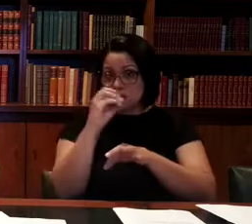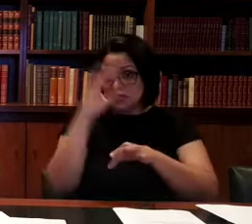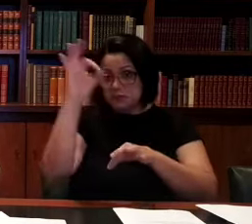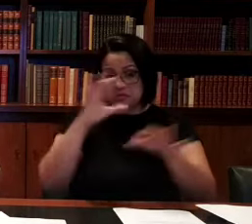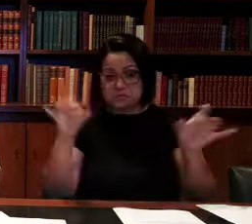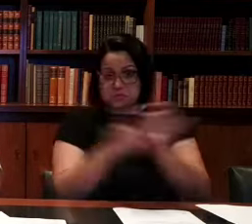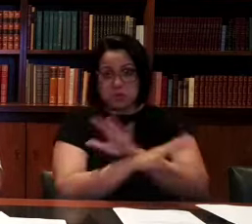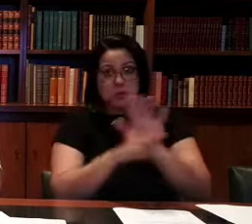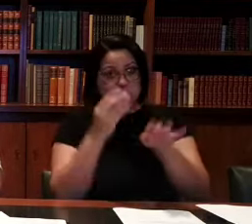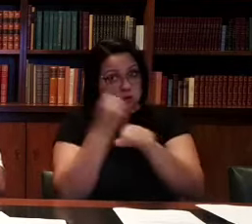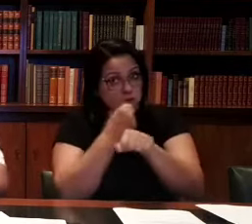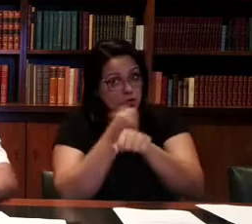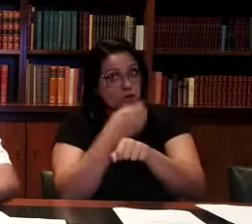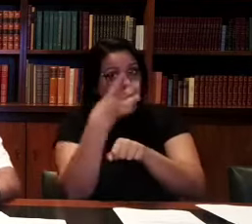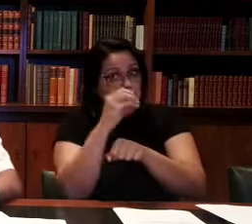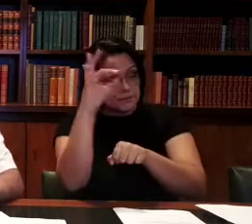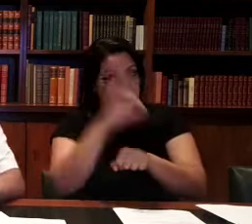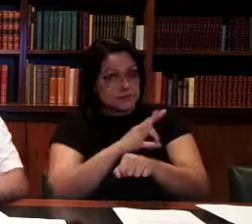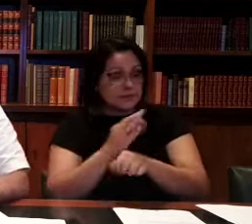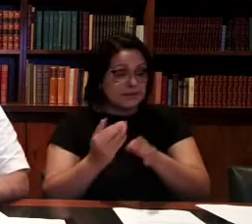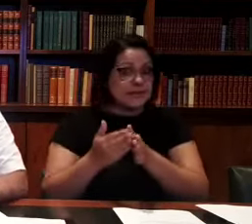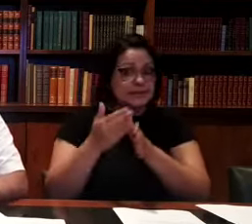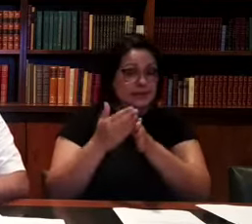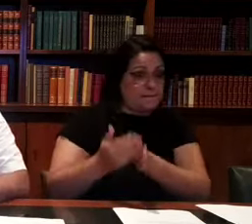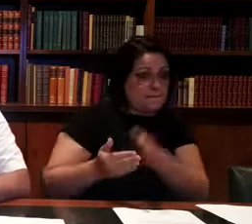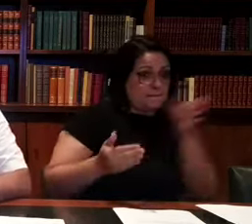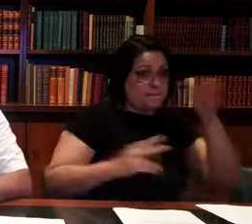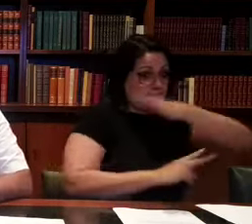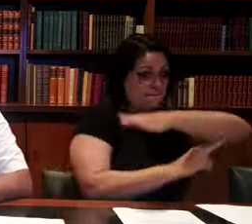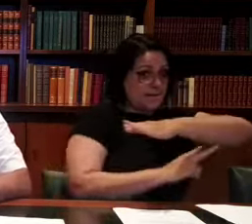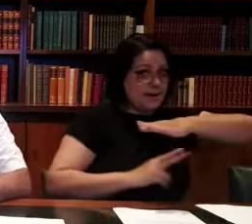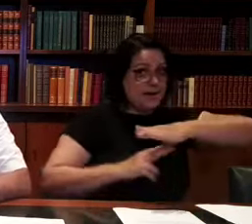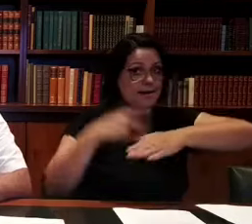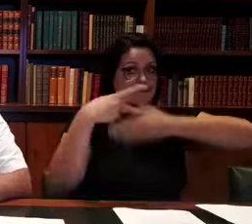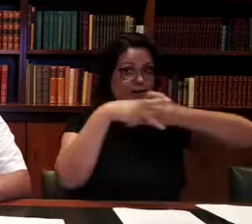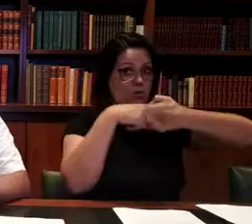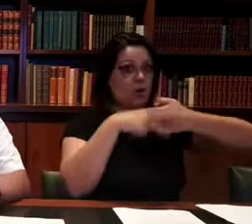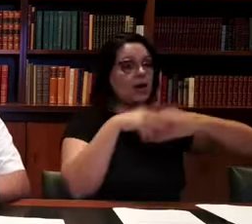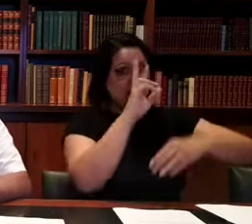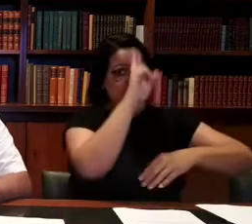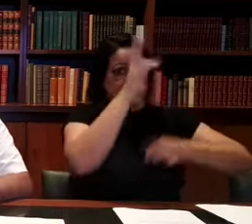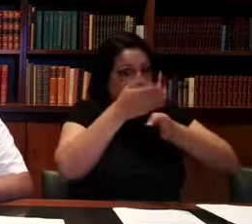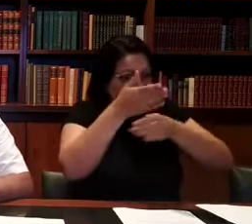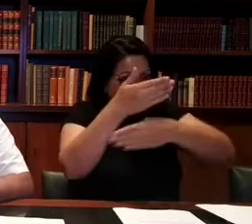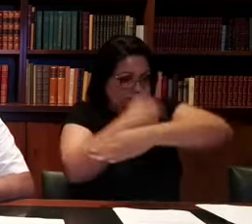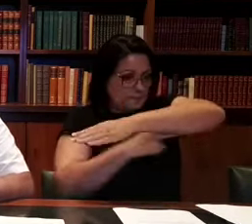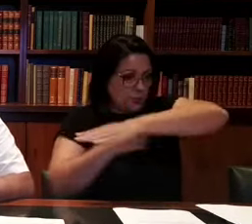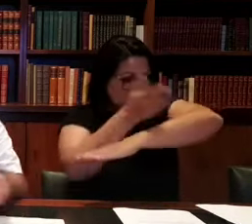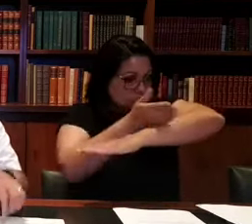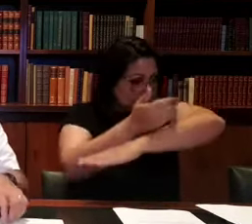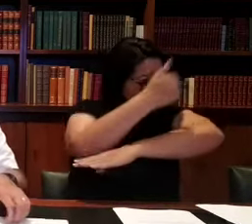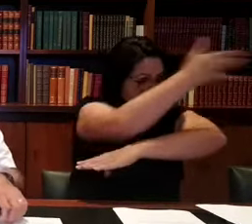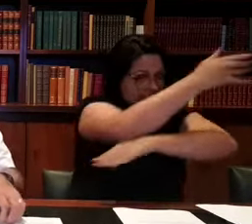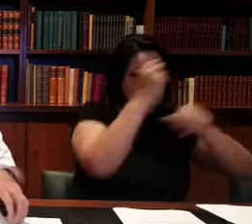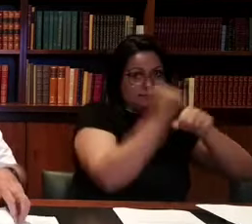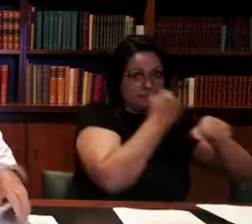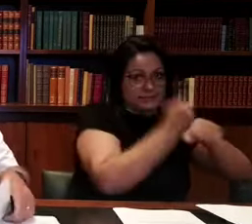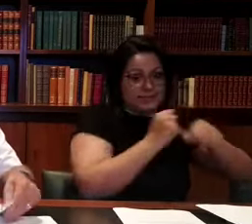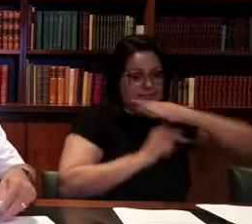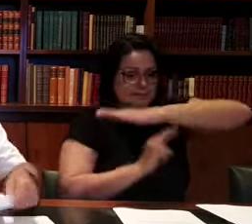pontinhas tá com projeto em execução no lado paraguaio é responsável pela pela ponte e se ela tá fazendo projeto e a gente contratou projeto já dos acessos da